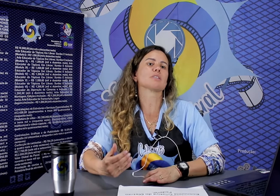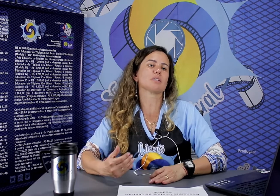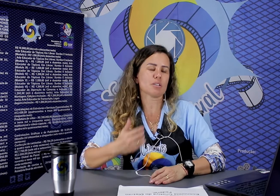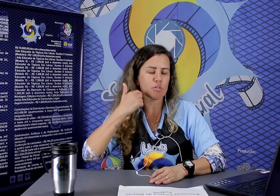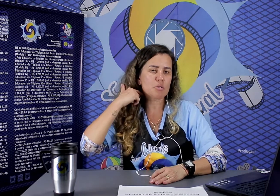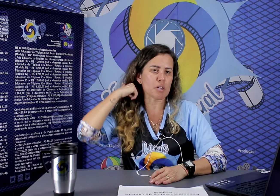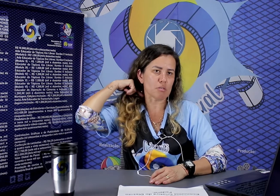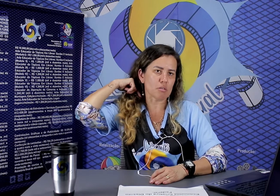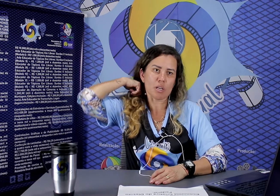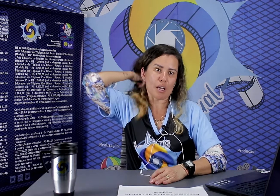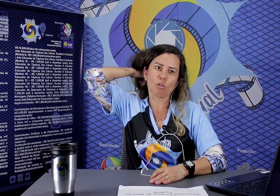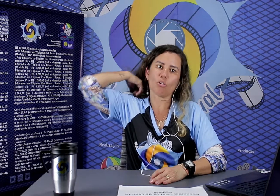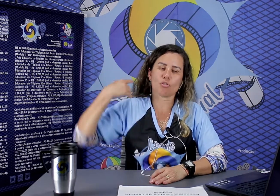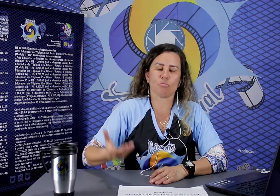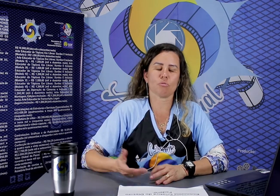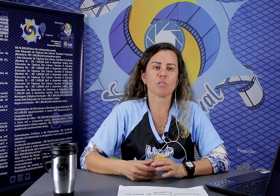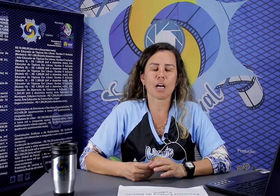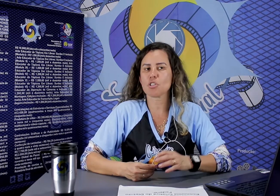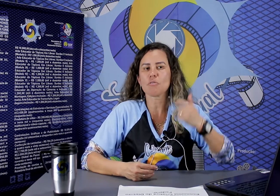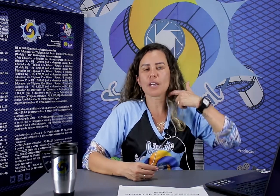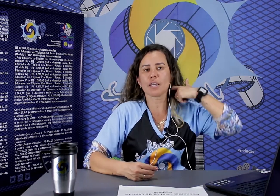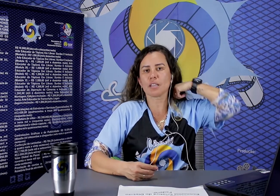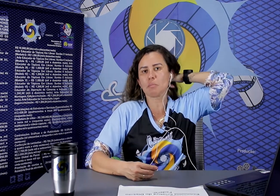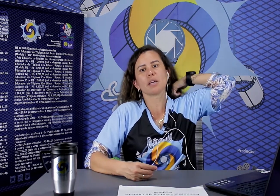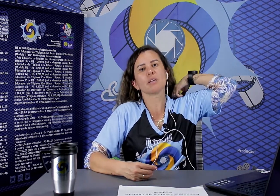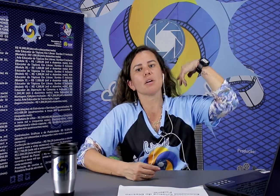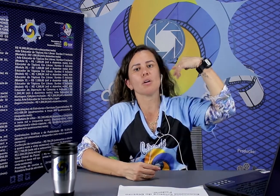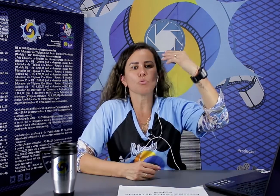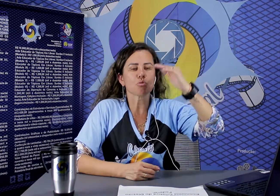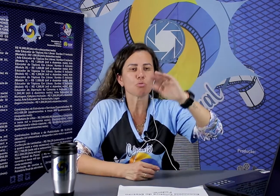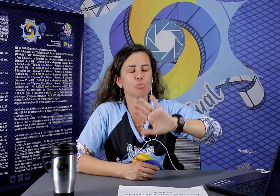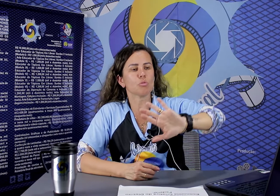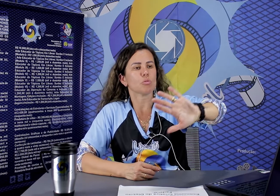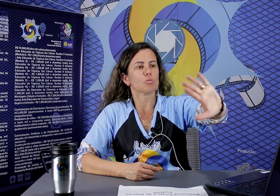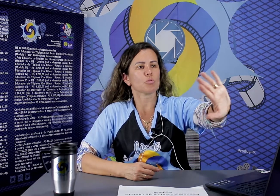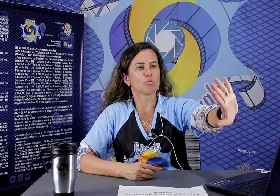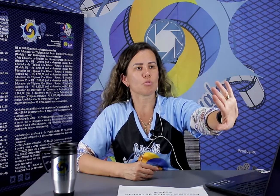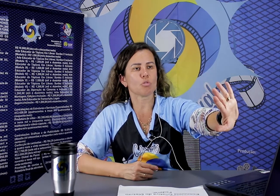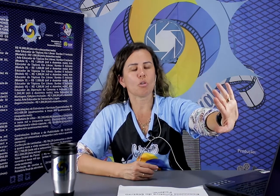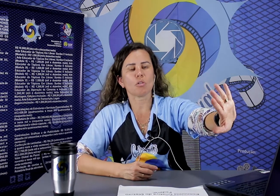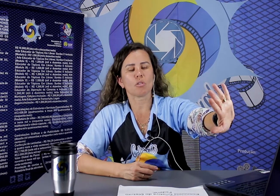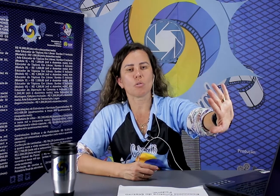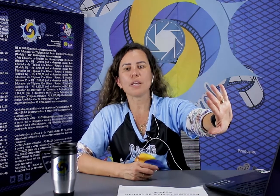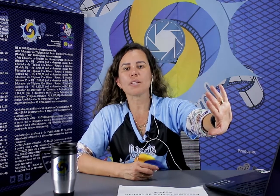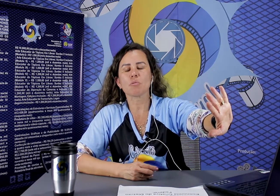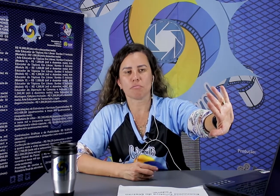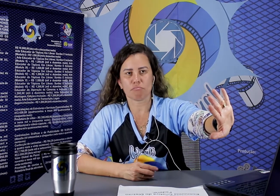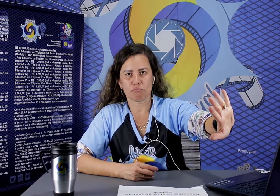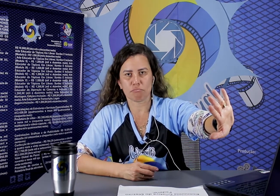esse conhecimento. É lógico. A gente não vai querer também o surdo só com a língua, só